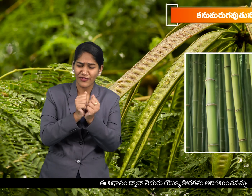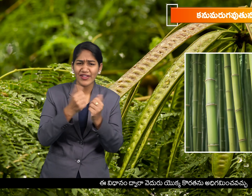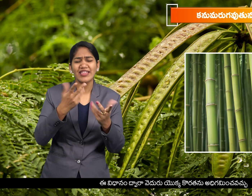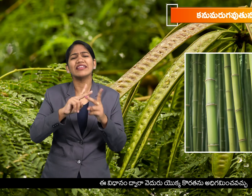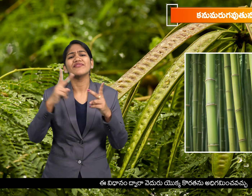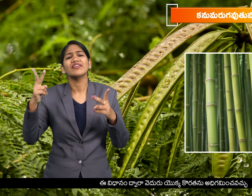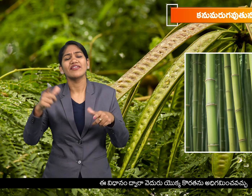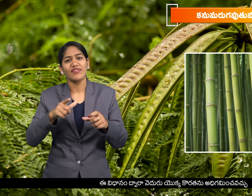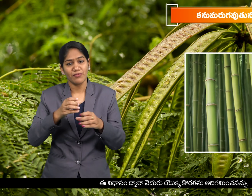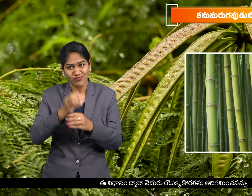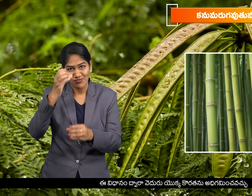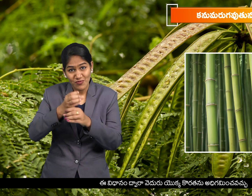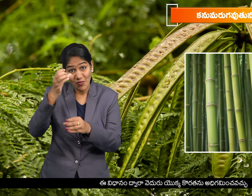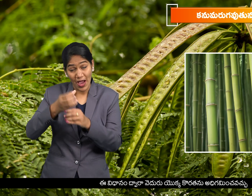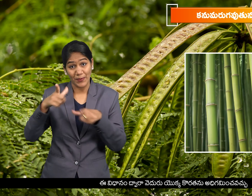అధిగమించవచ్చు.